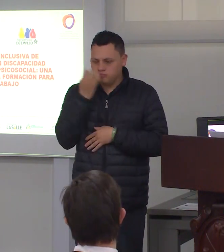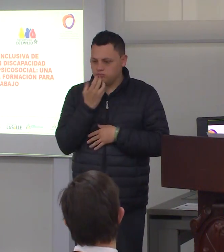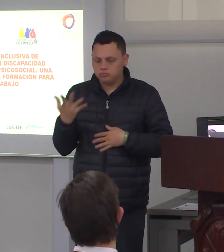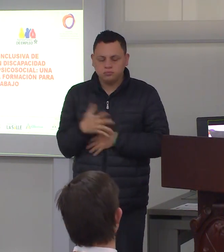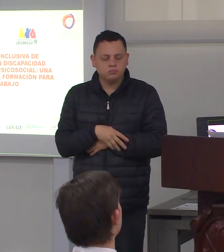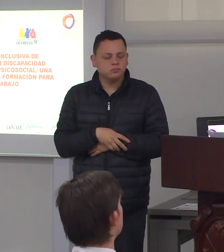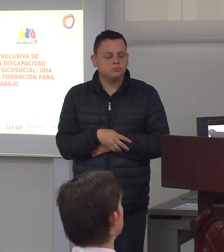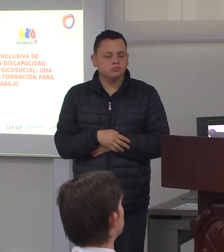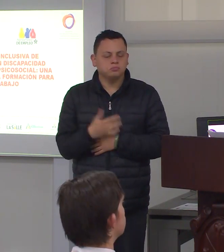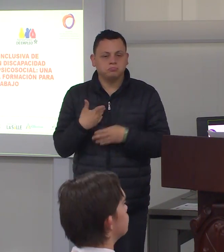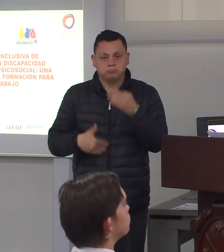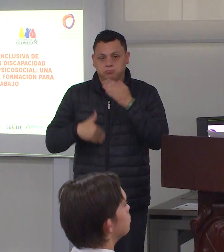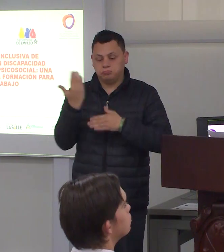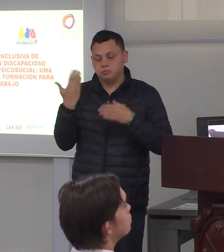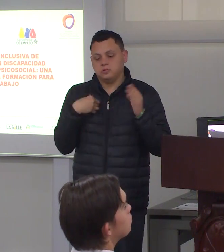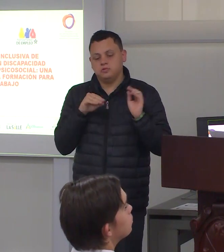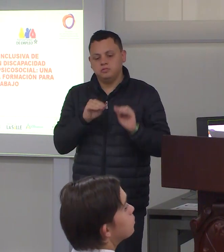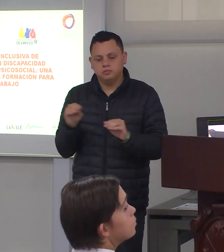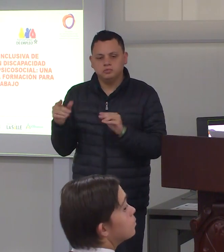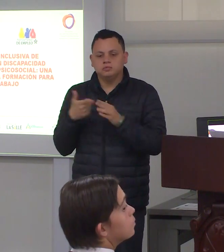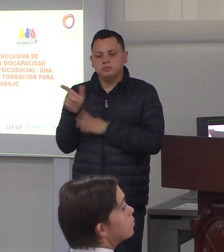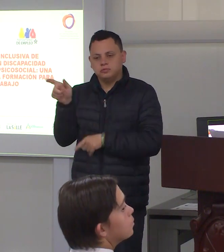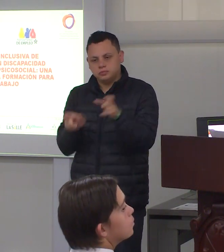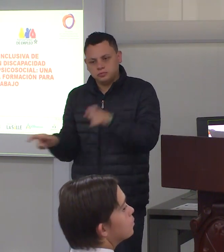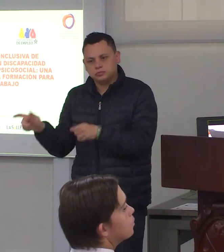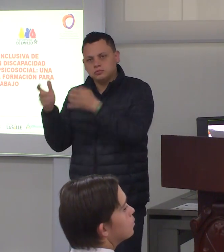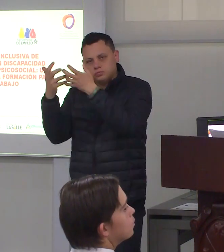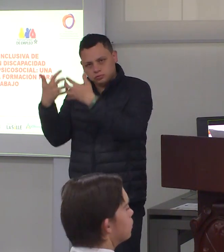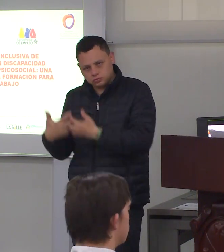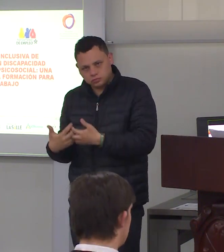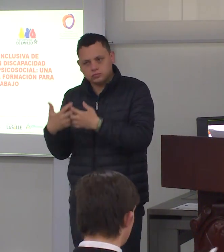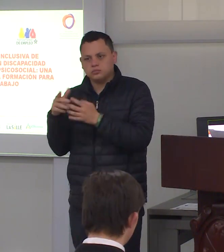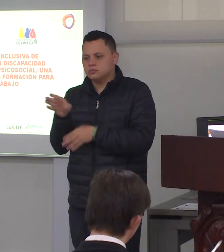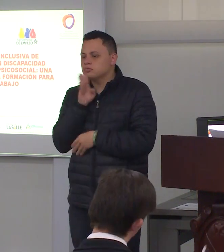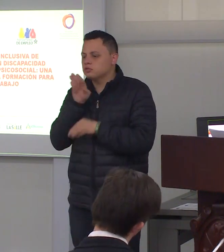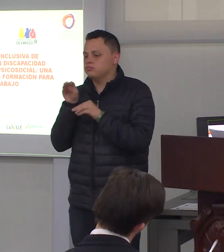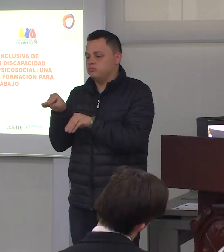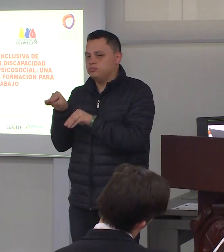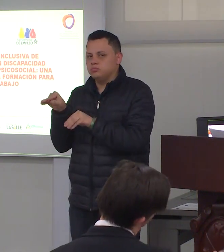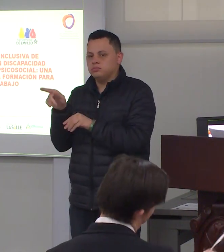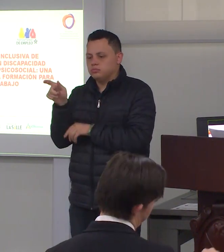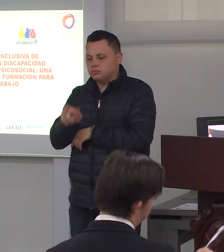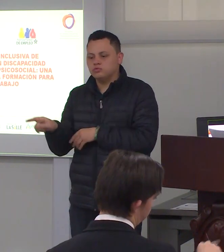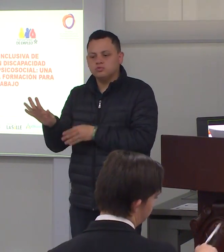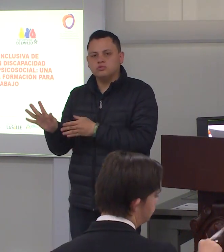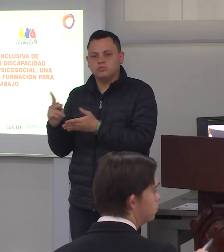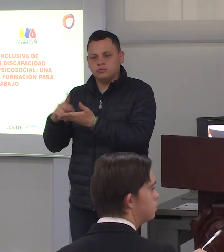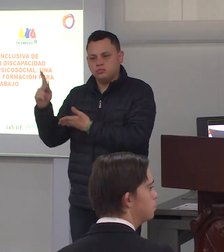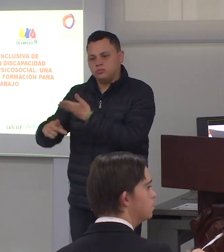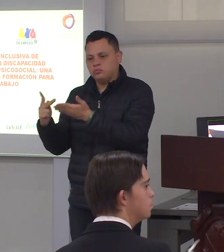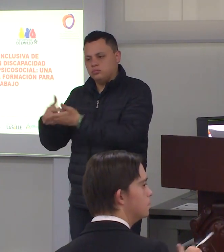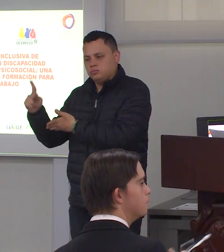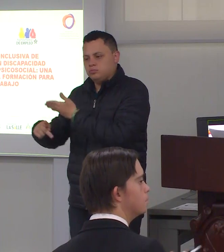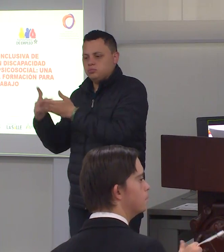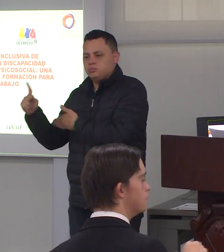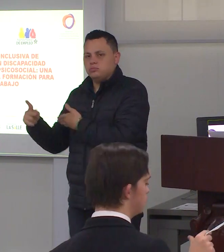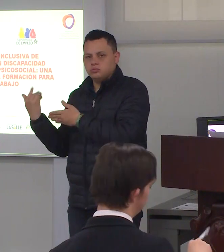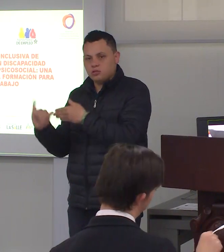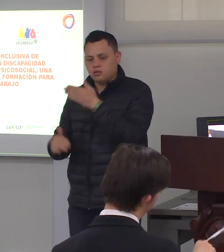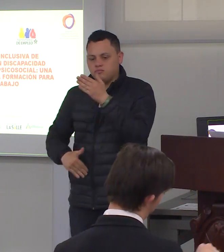iniciar la formación pensaba en todos los empresarios que se estaban formando y ellos con su proyecto ya han iniciado